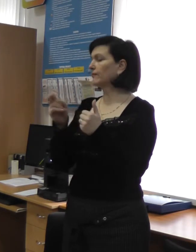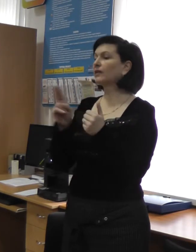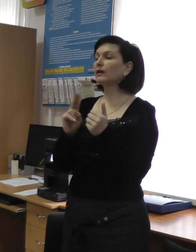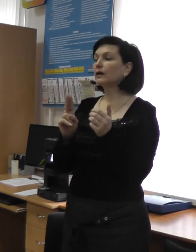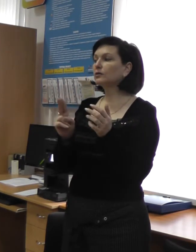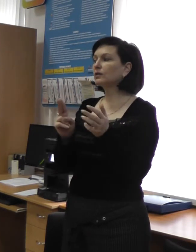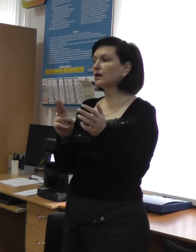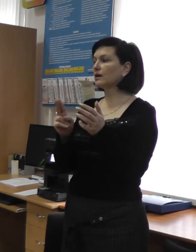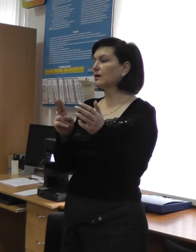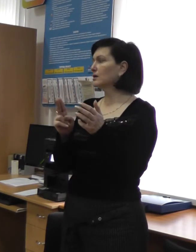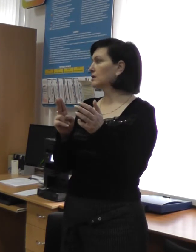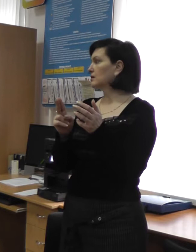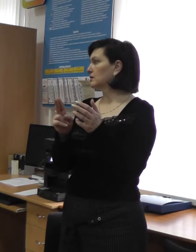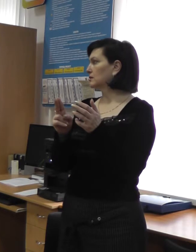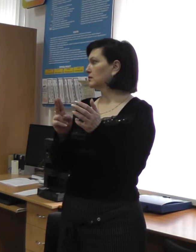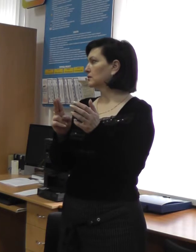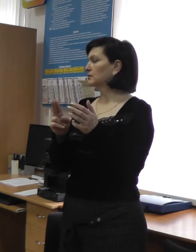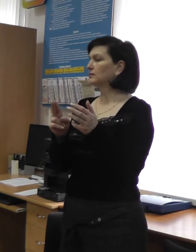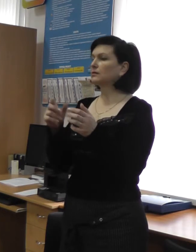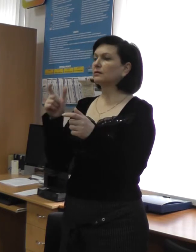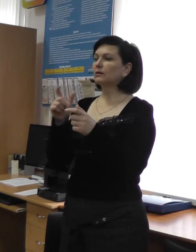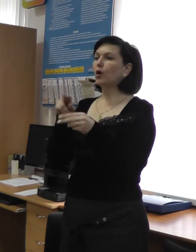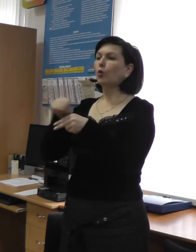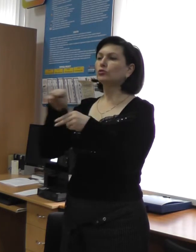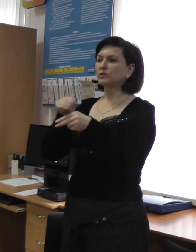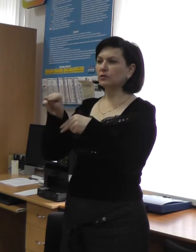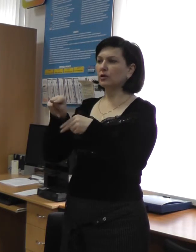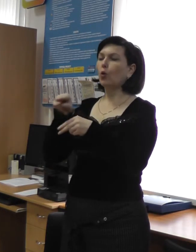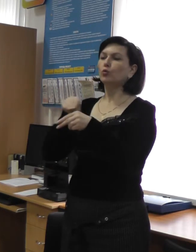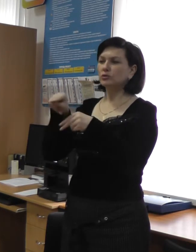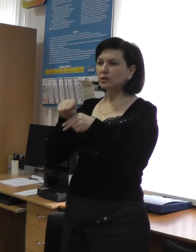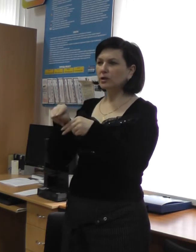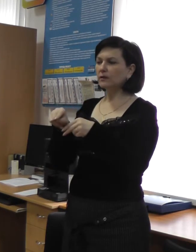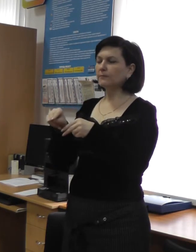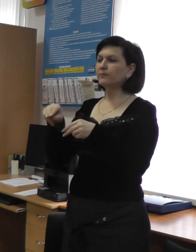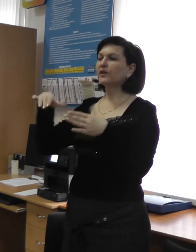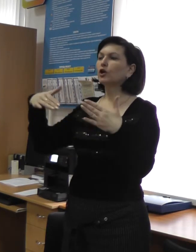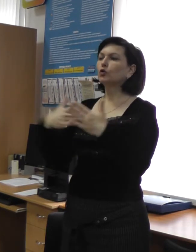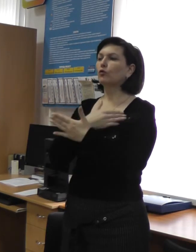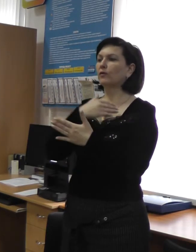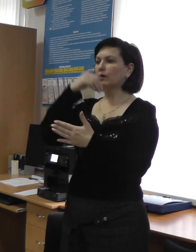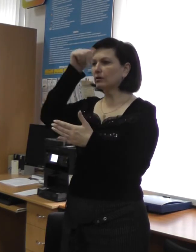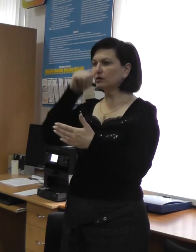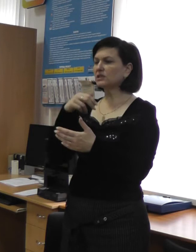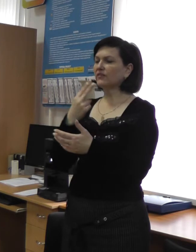которая затем создала педагогическую ассоциацию учителей новогреческого языка